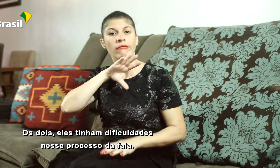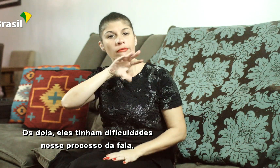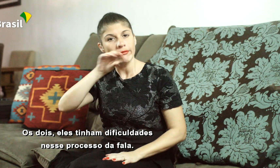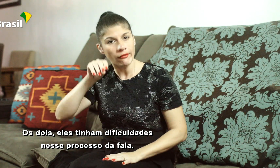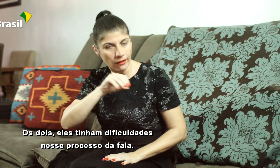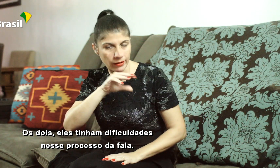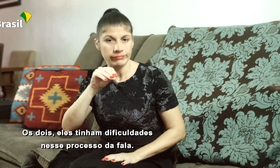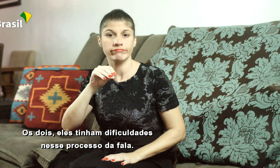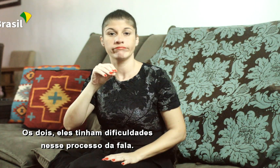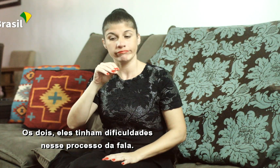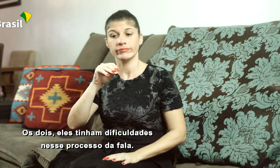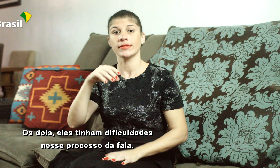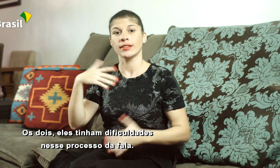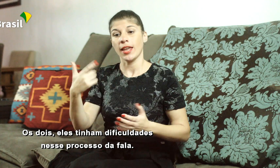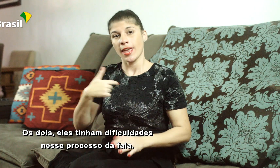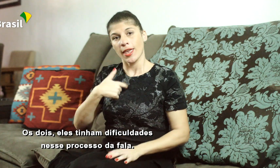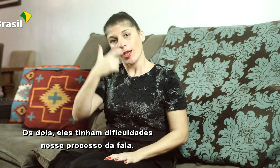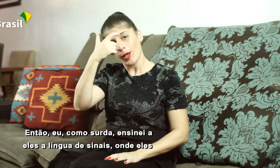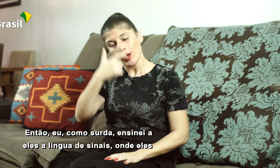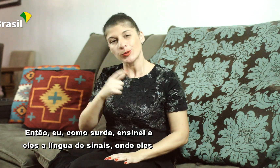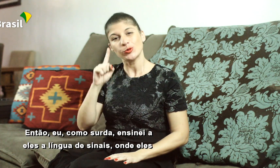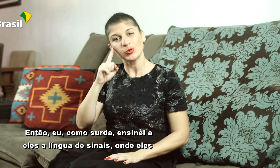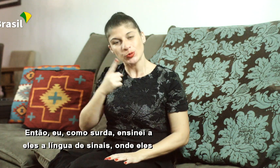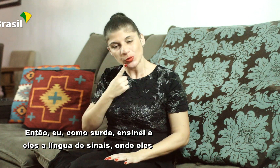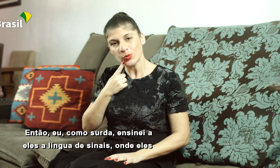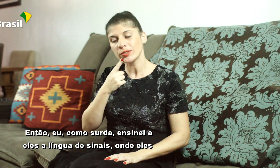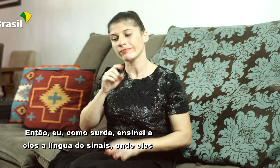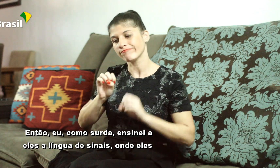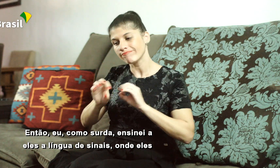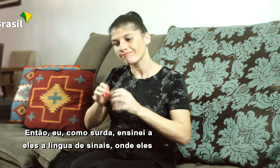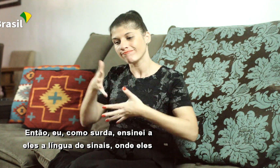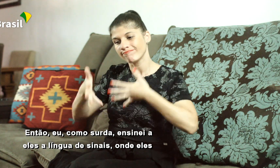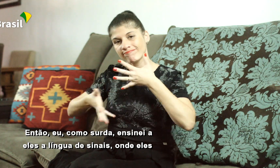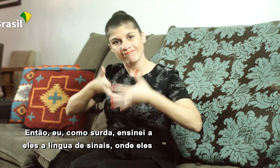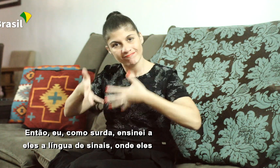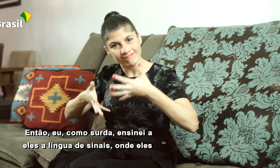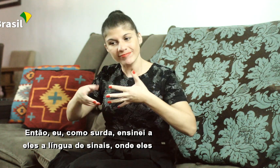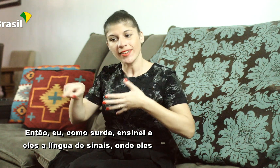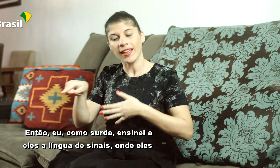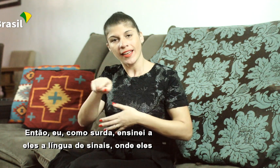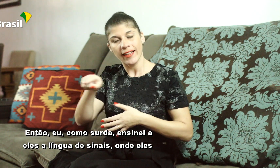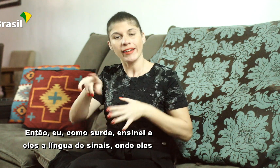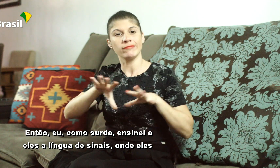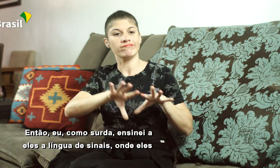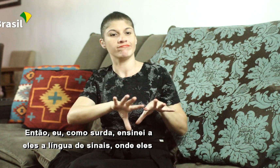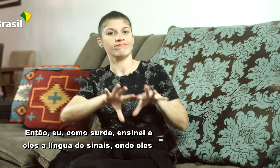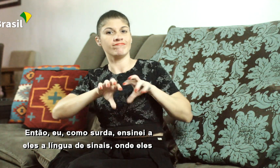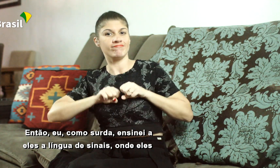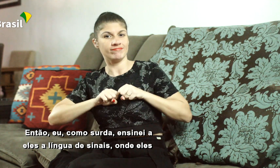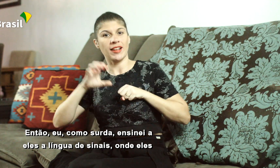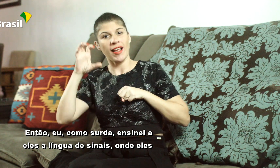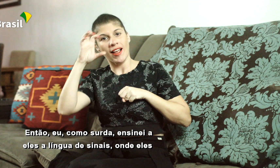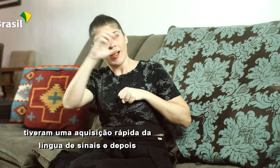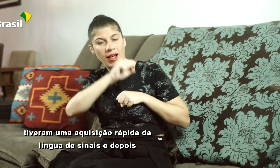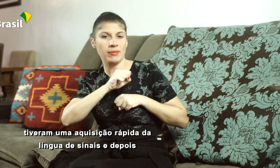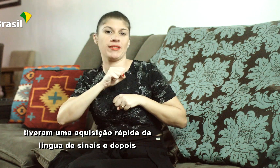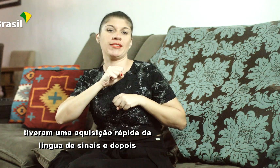nesse processo da fala. Então eu, como surda, ensinei eles a língua de sinais, onde eles tiveram